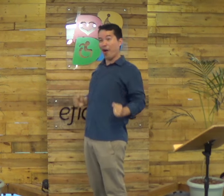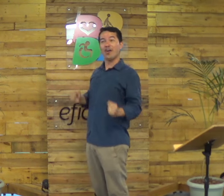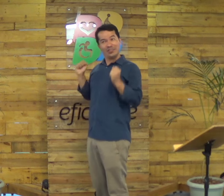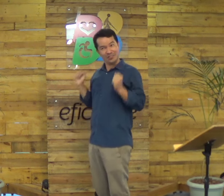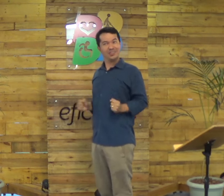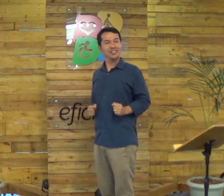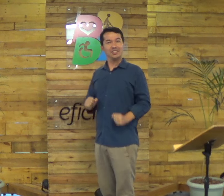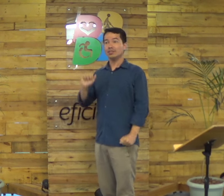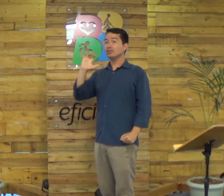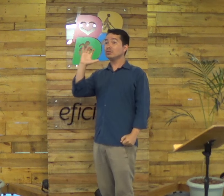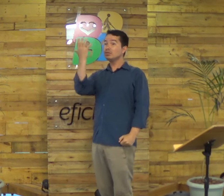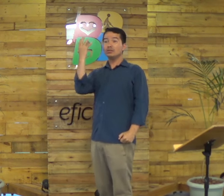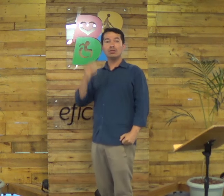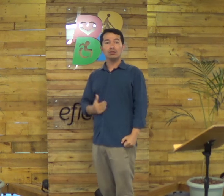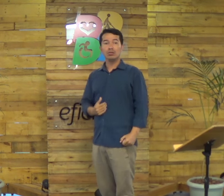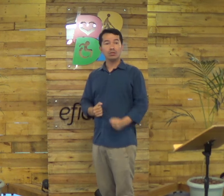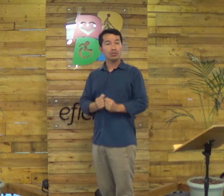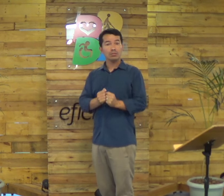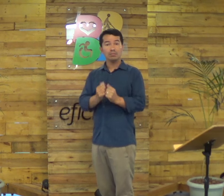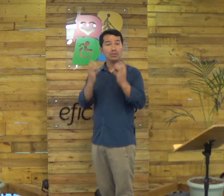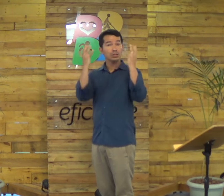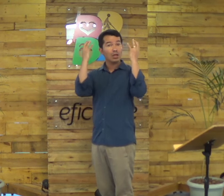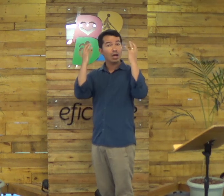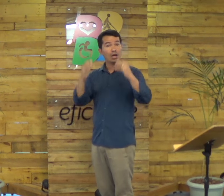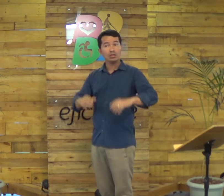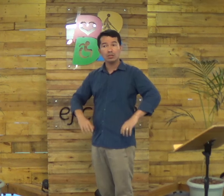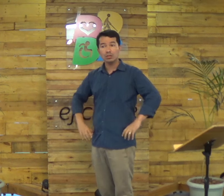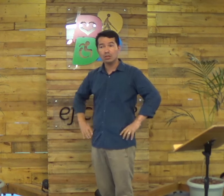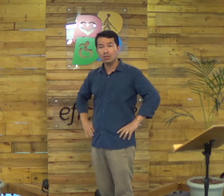viagem, aconteceu a viagem, aconteceu um milagre,